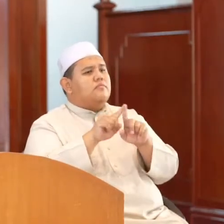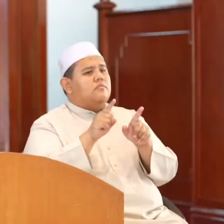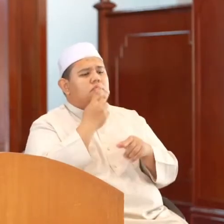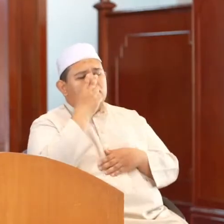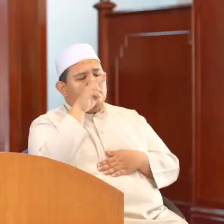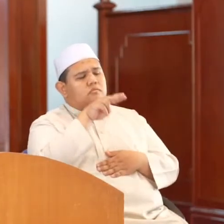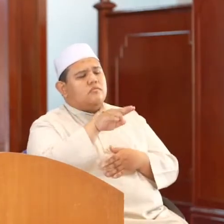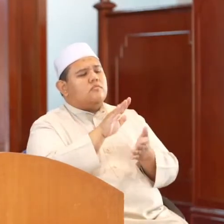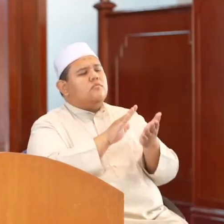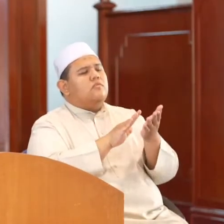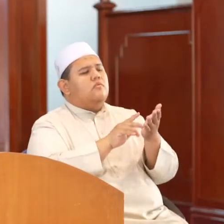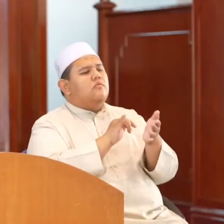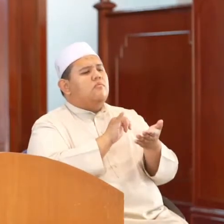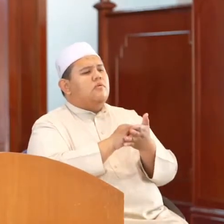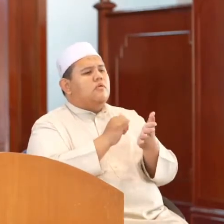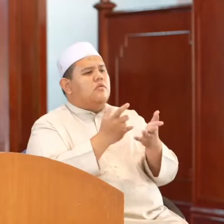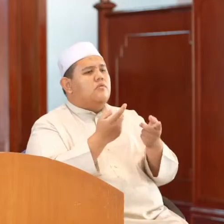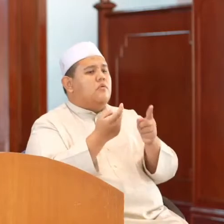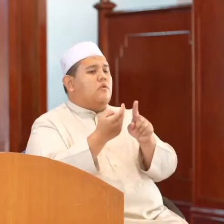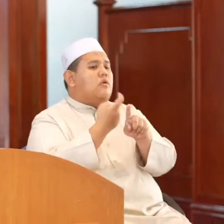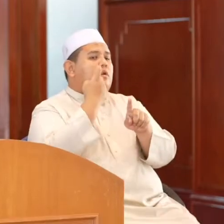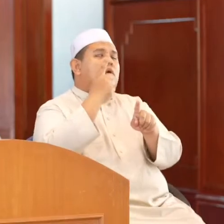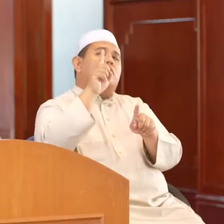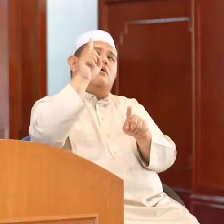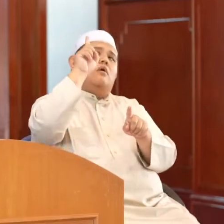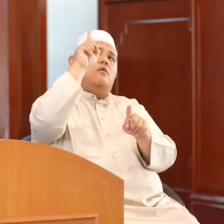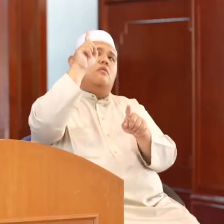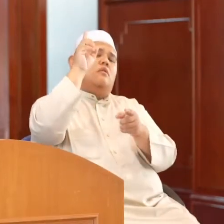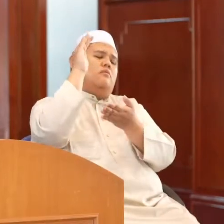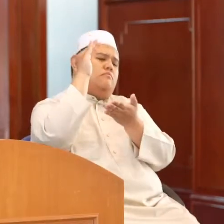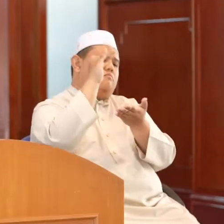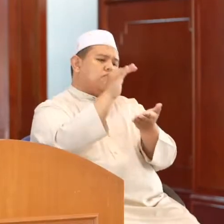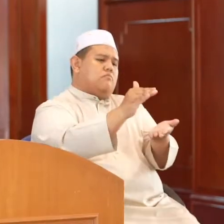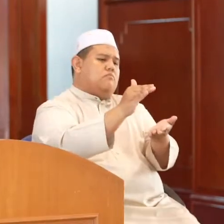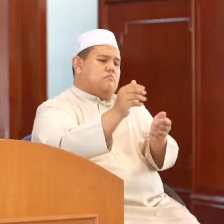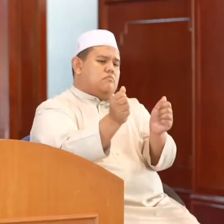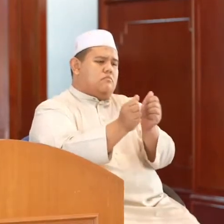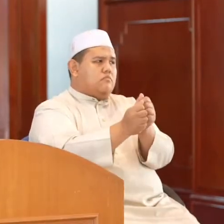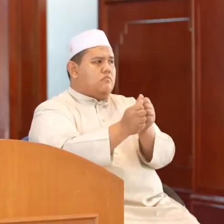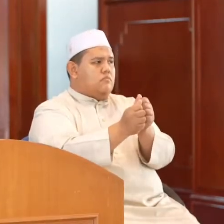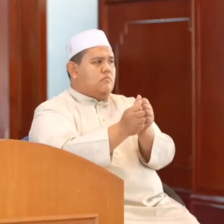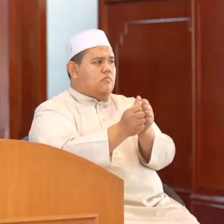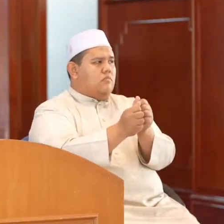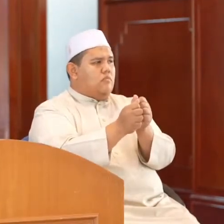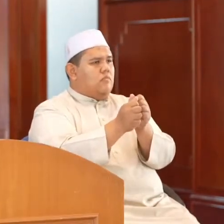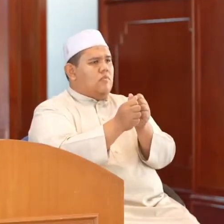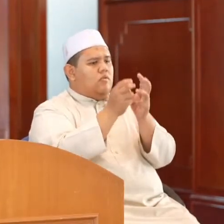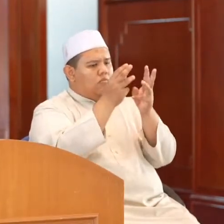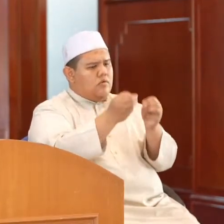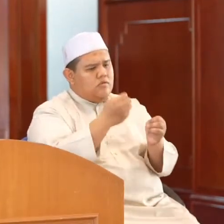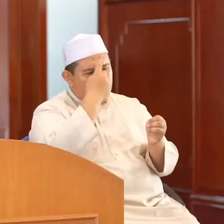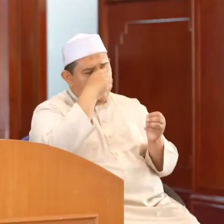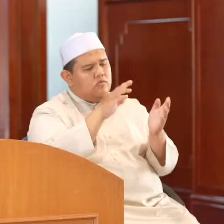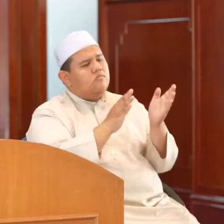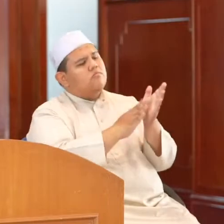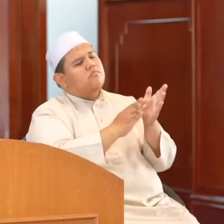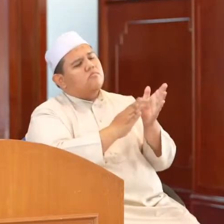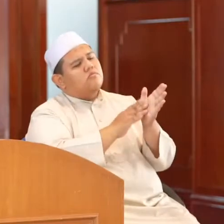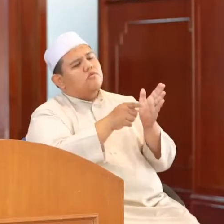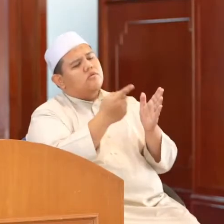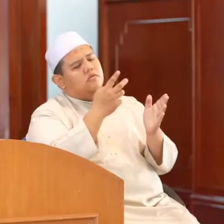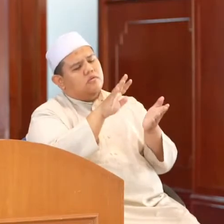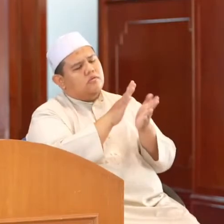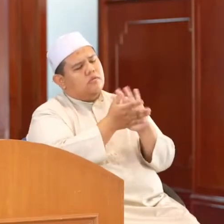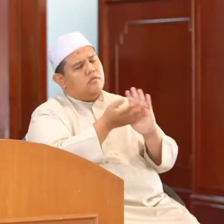itu merupakan perantaraan daripada Tuhan melalui manusia untuk memujinya. Jadi dia nampak